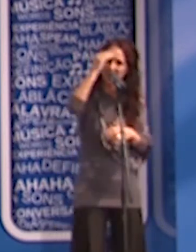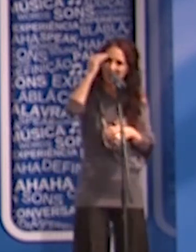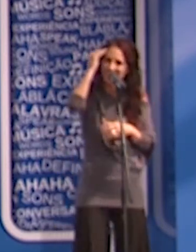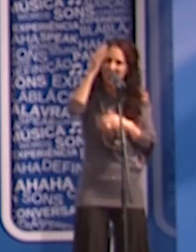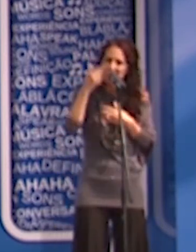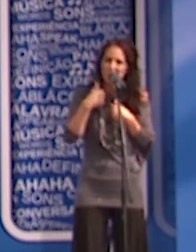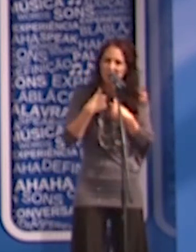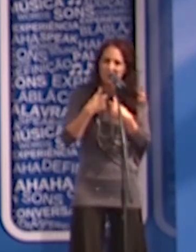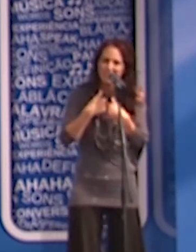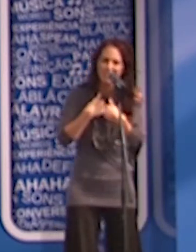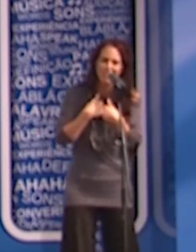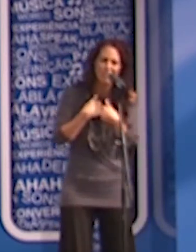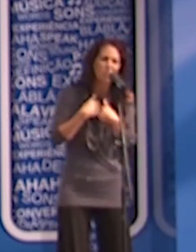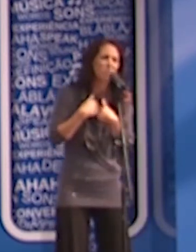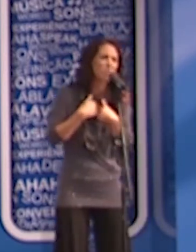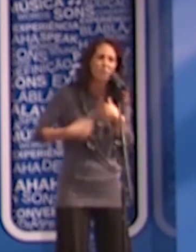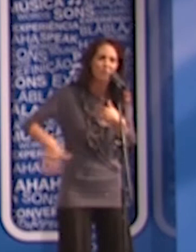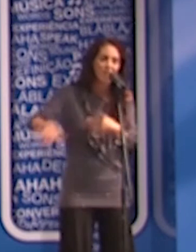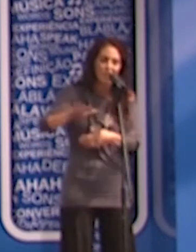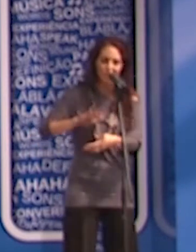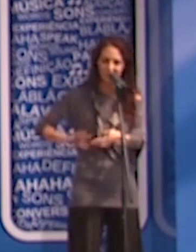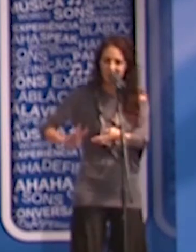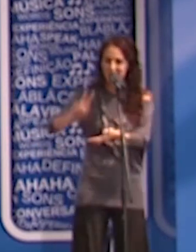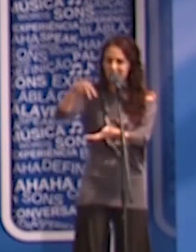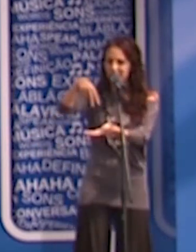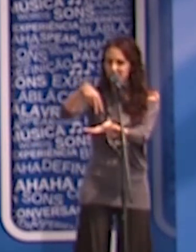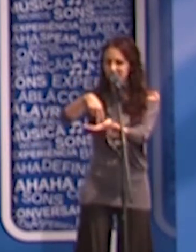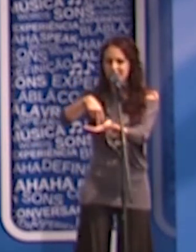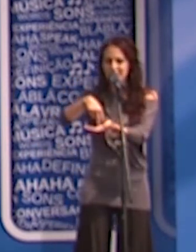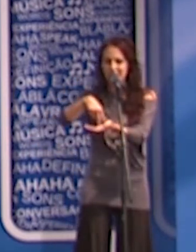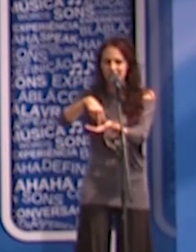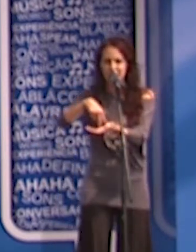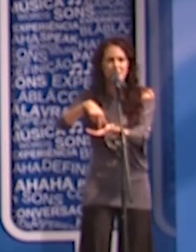quiseres sonhar comigo, onde